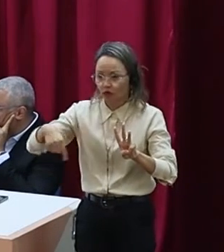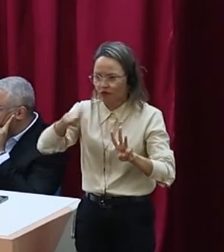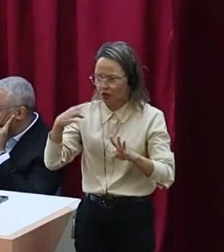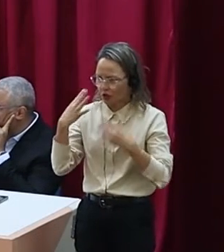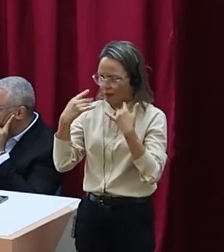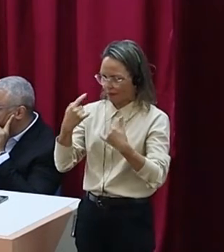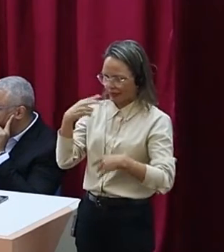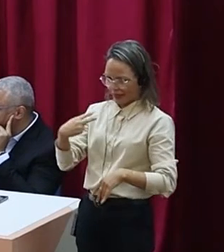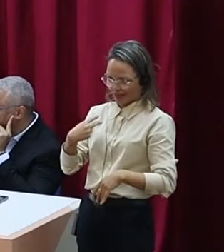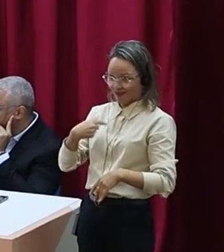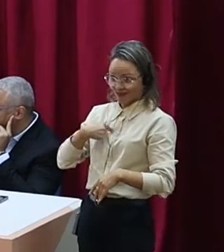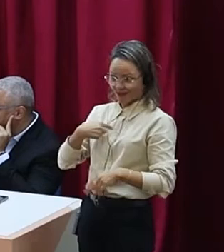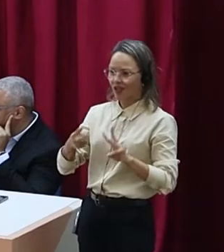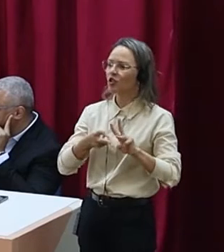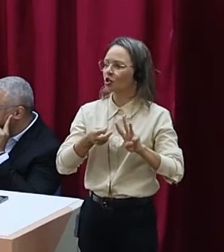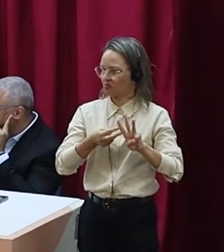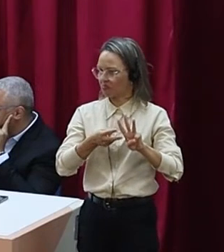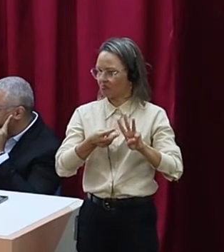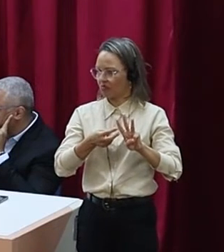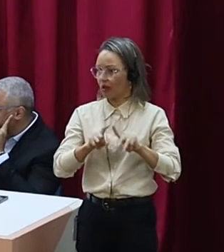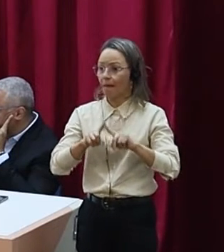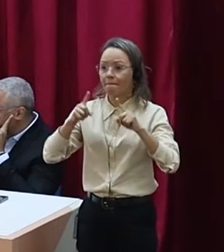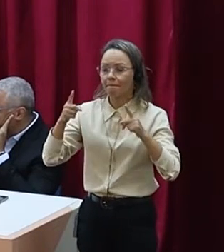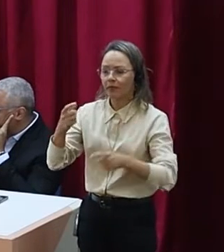indígena, pero en